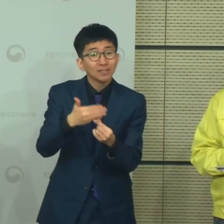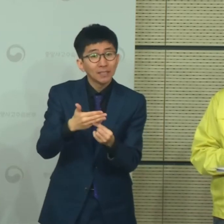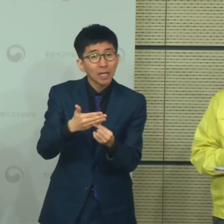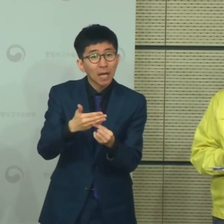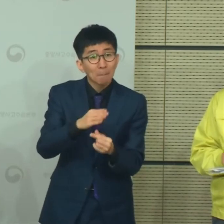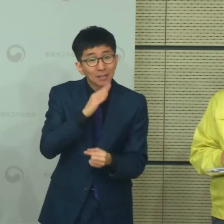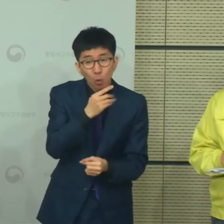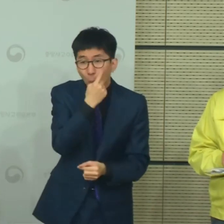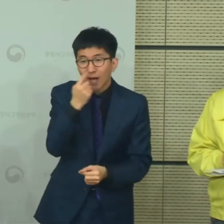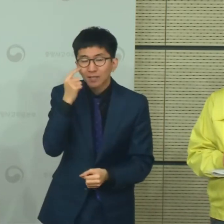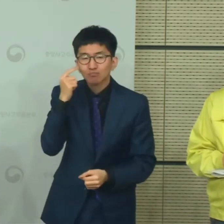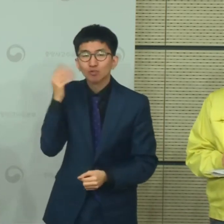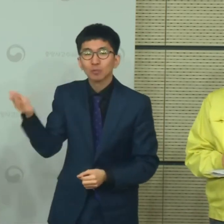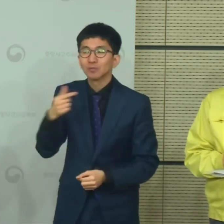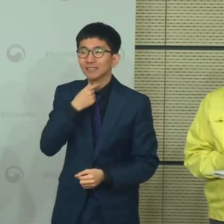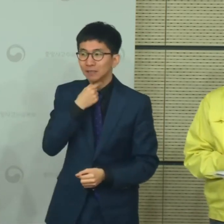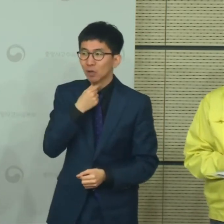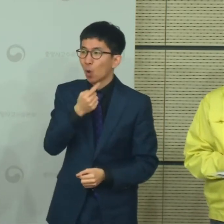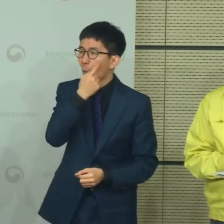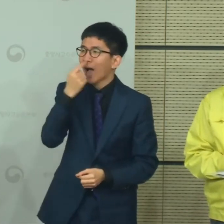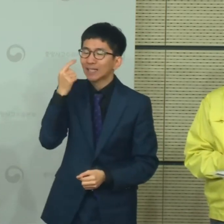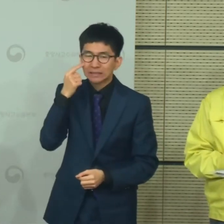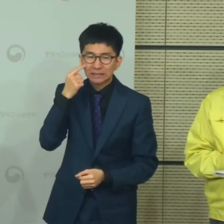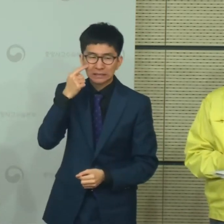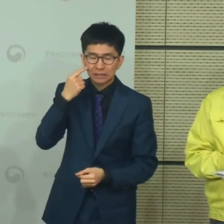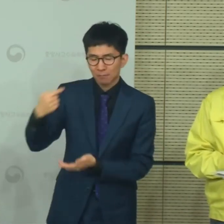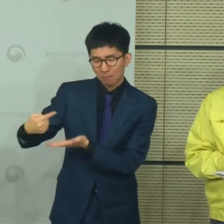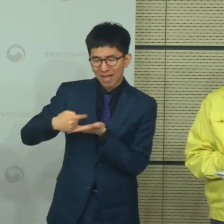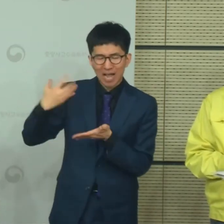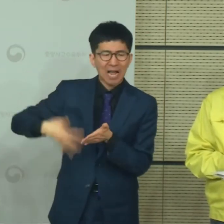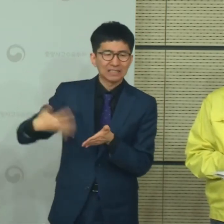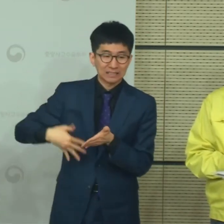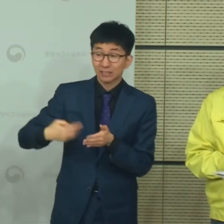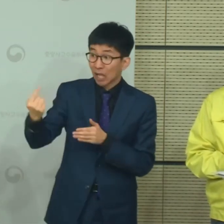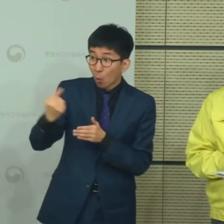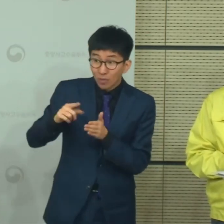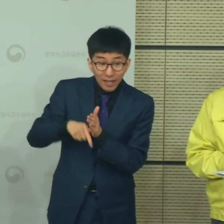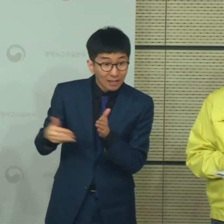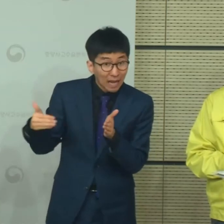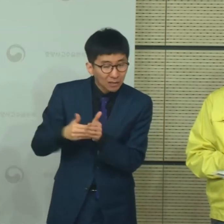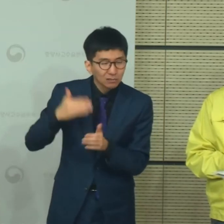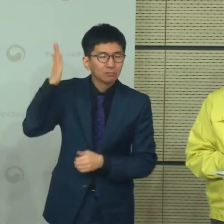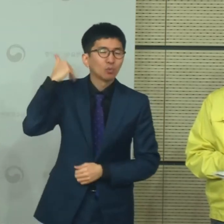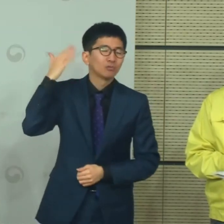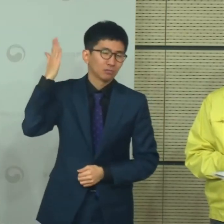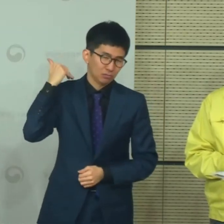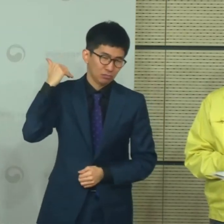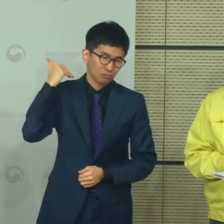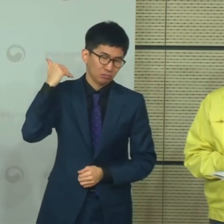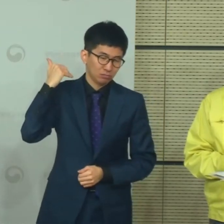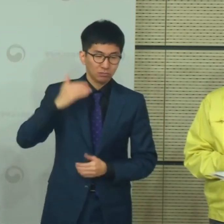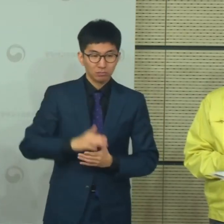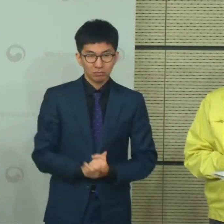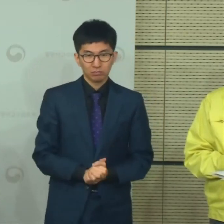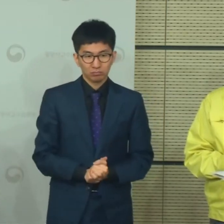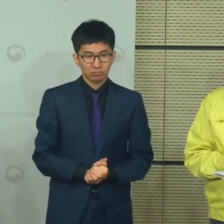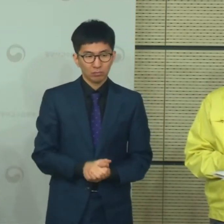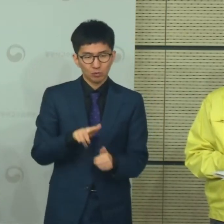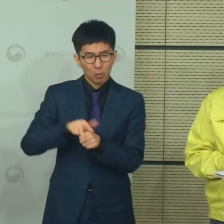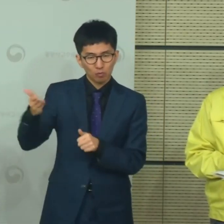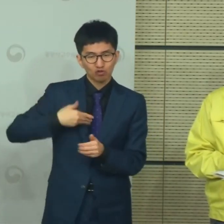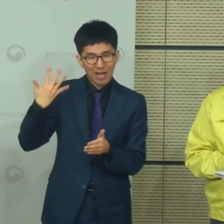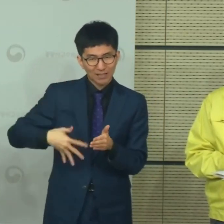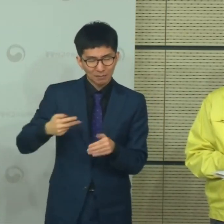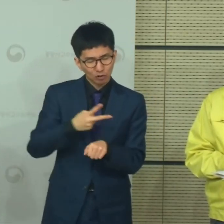부탁드릴게요. 저도 지금 확인을 받고 있는 상황은 아닙니다. 저도 들어올 때까지는 제가 그 정보를 받지 못했기 때문에